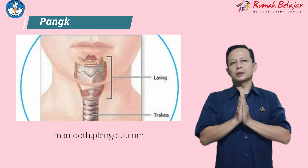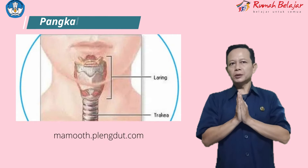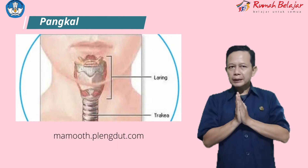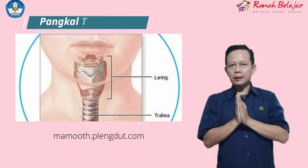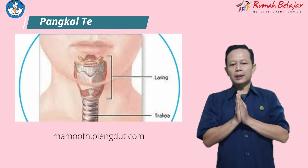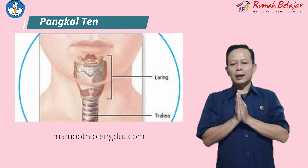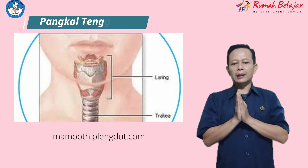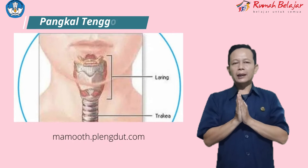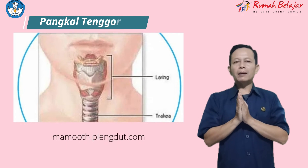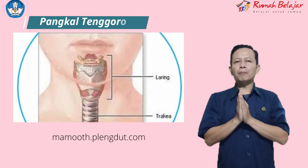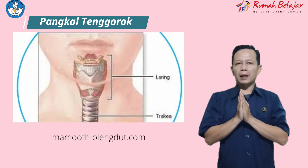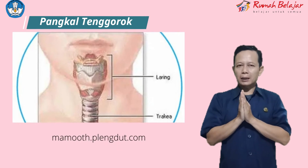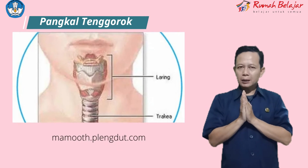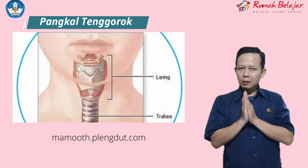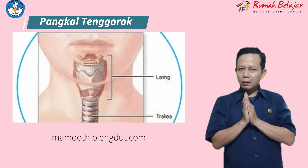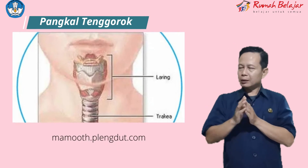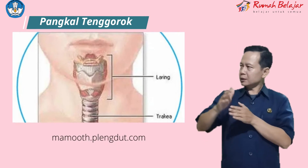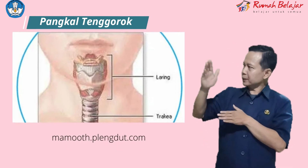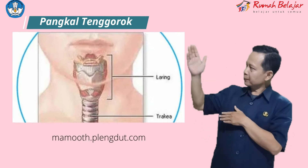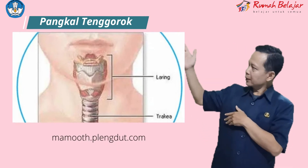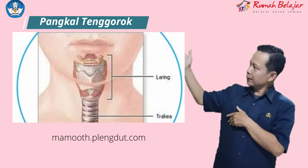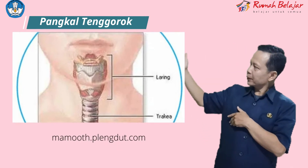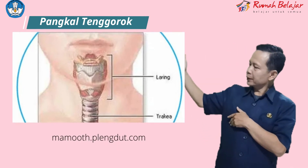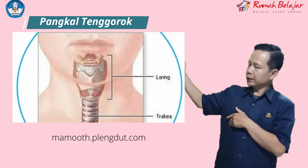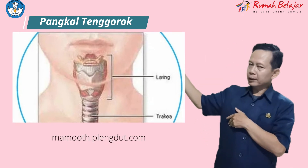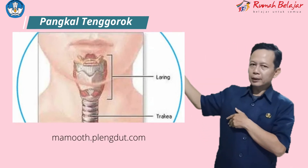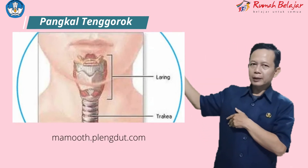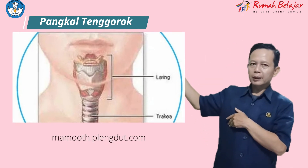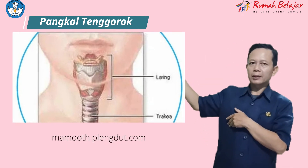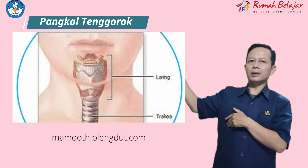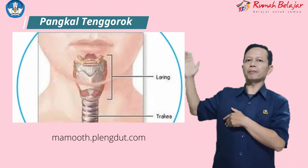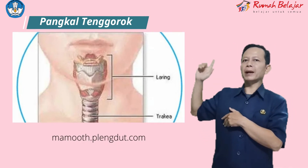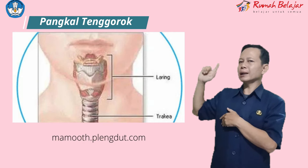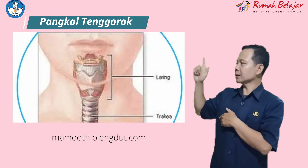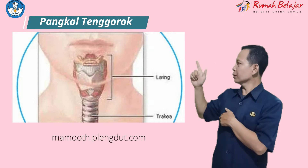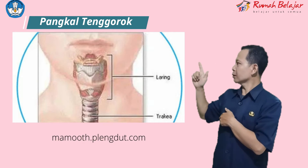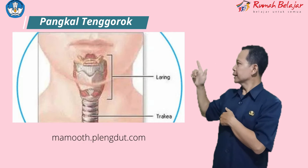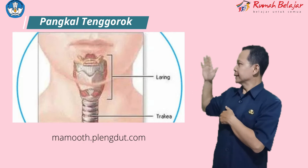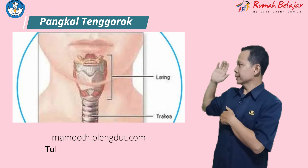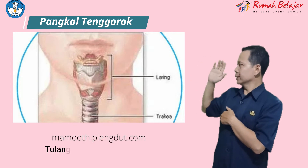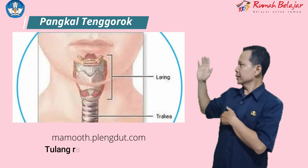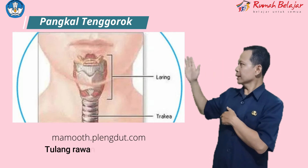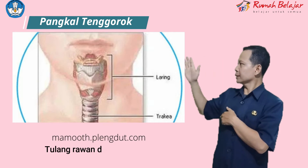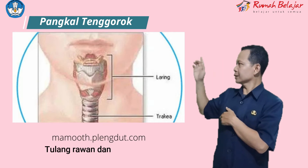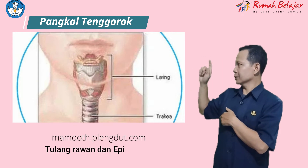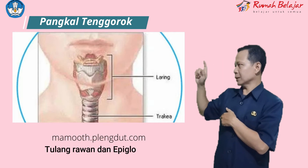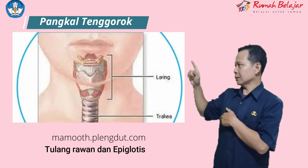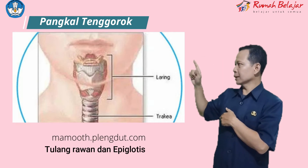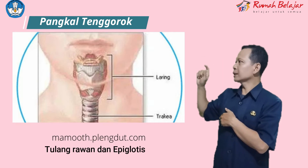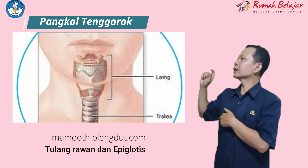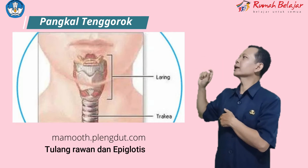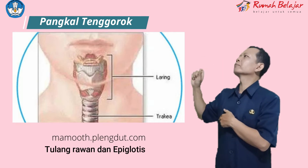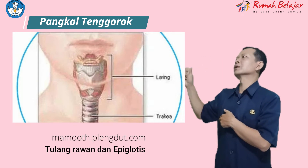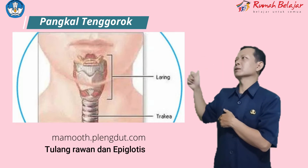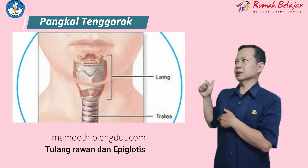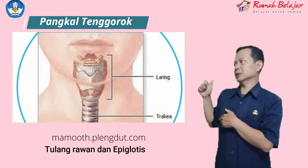pernapasan selanjutnya adalah pangkal tenggorok, seperti pada gambar ini. Nah, pangkal tenggorok terdiri atas tulang